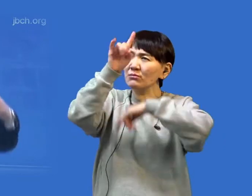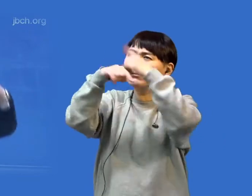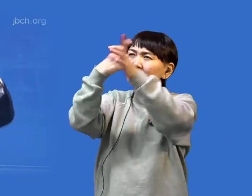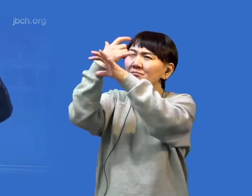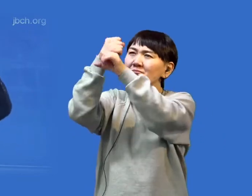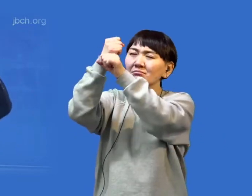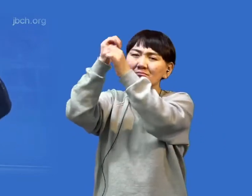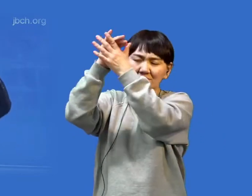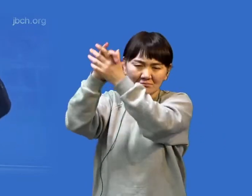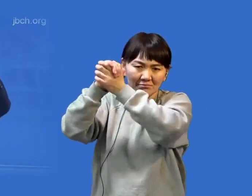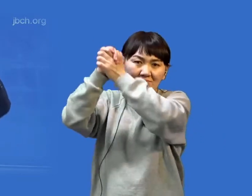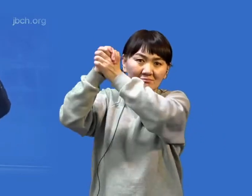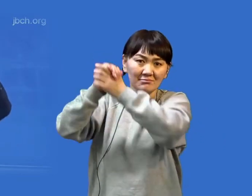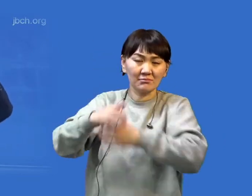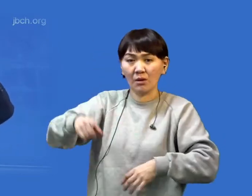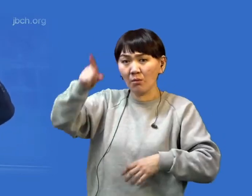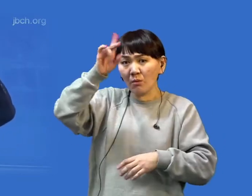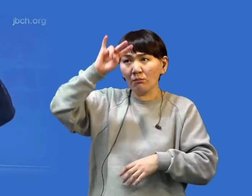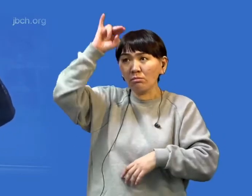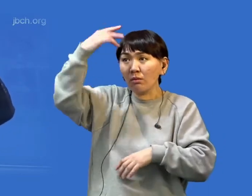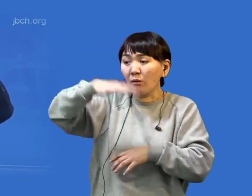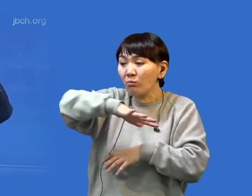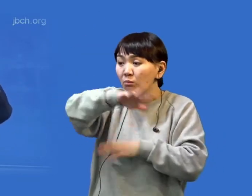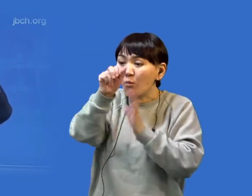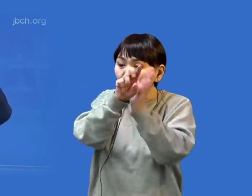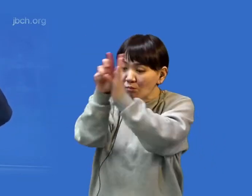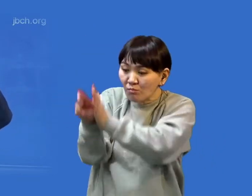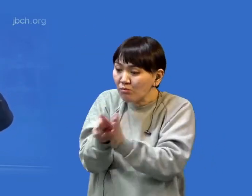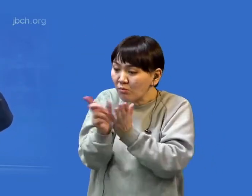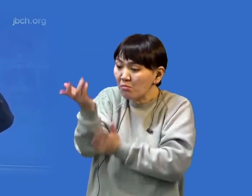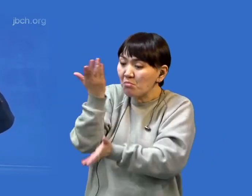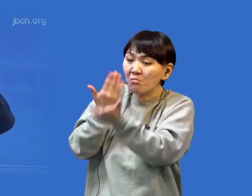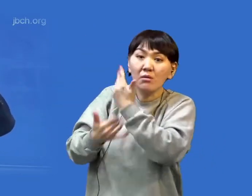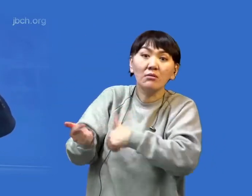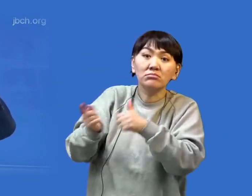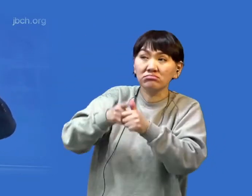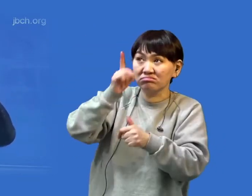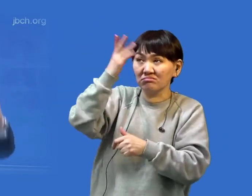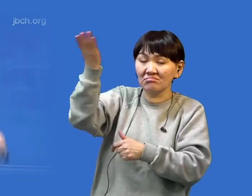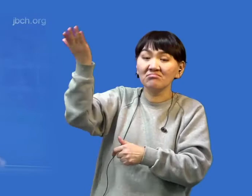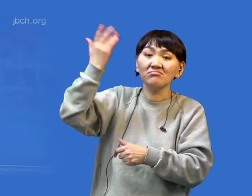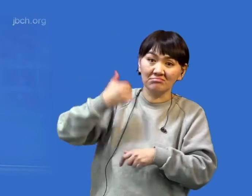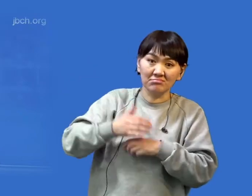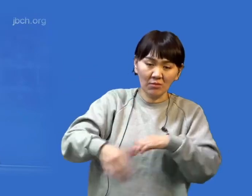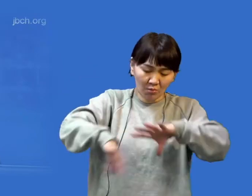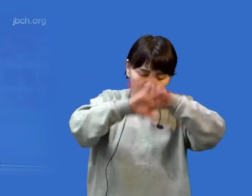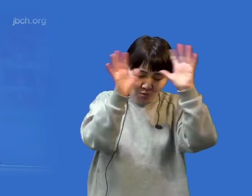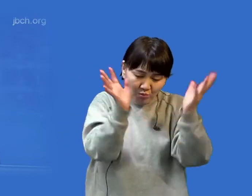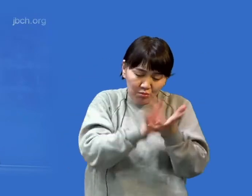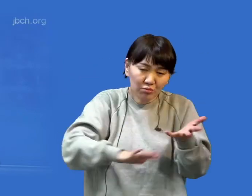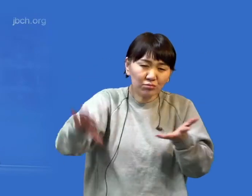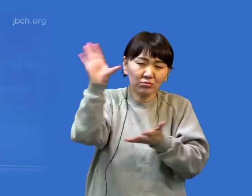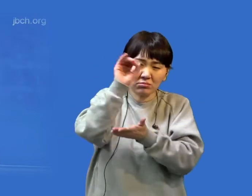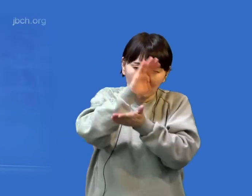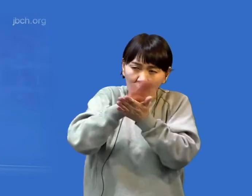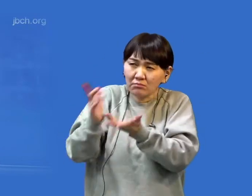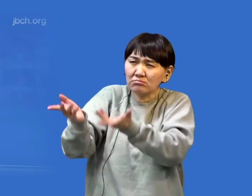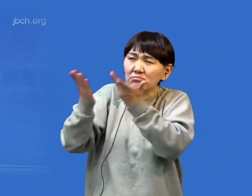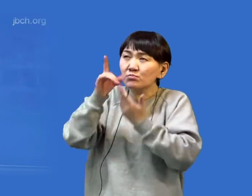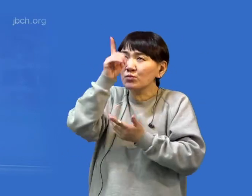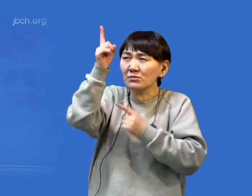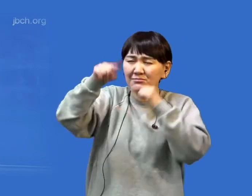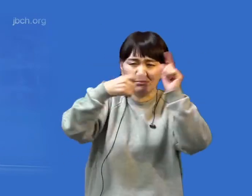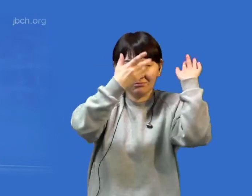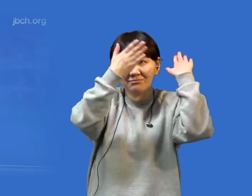Бүгэл нэгүсэл бурхан өгдөг усраас бүх зүйлийг ариунаар өгөгч бурханд найдвараа тавиад